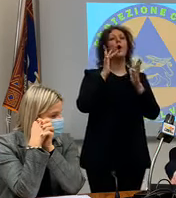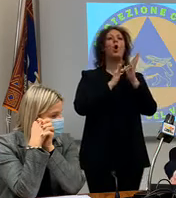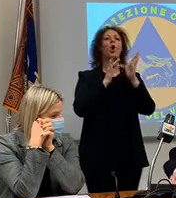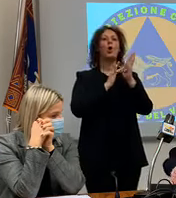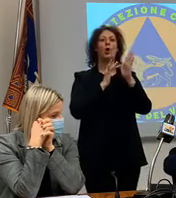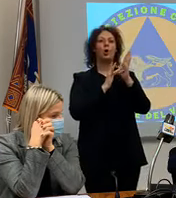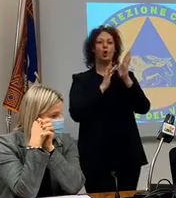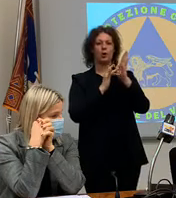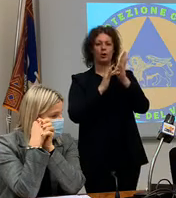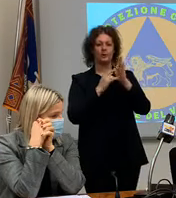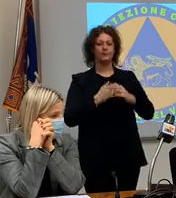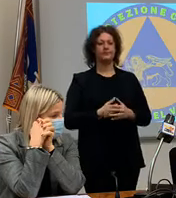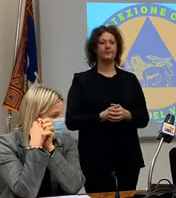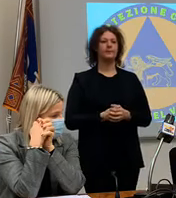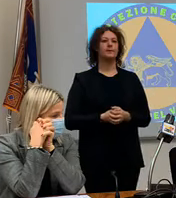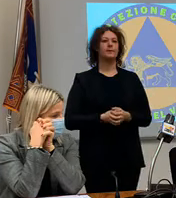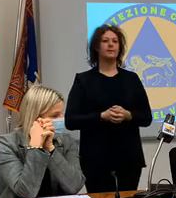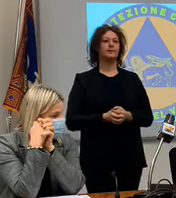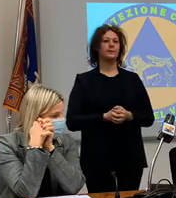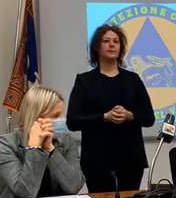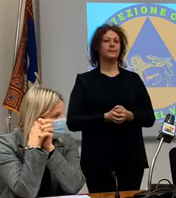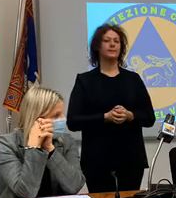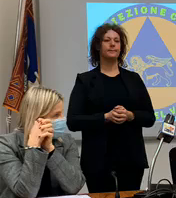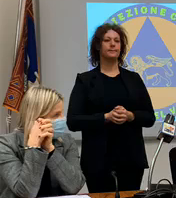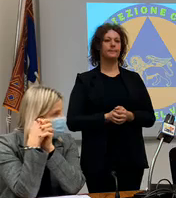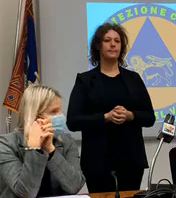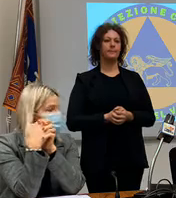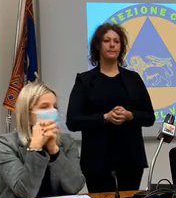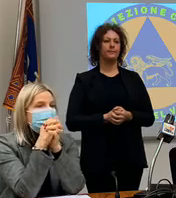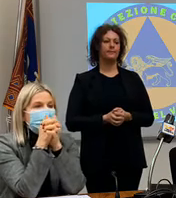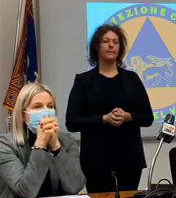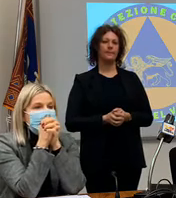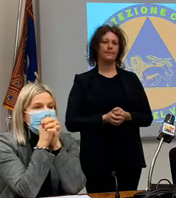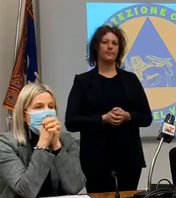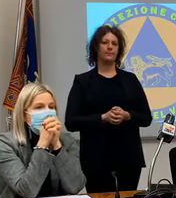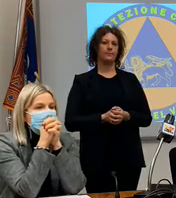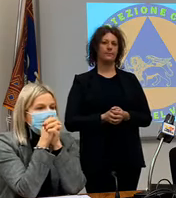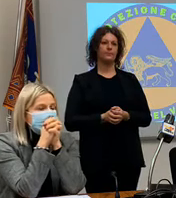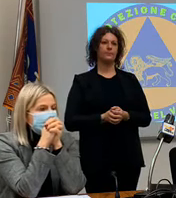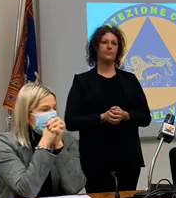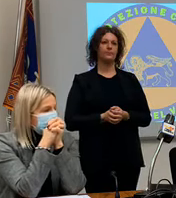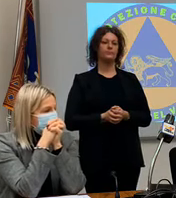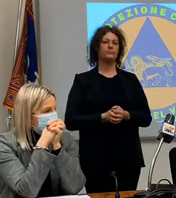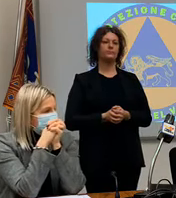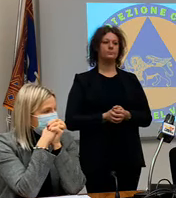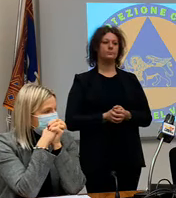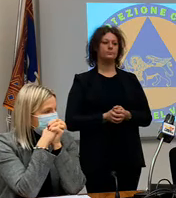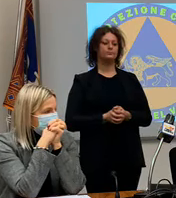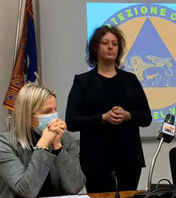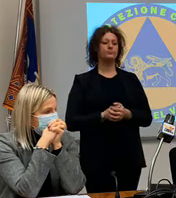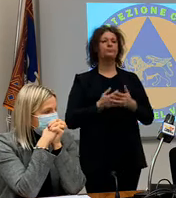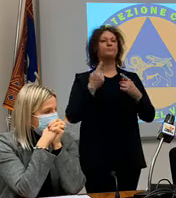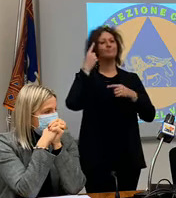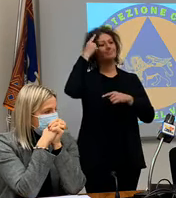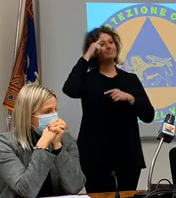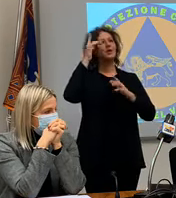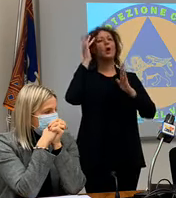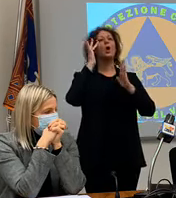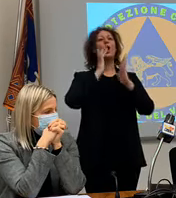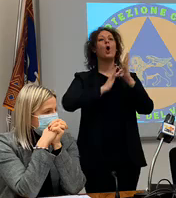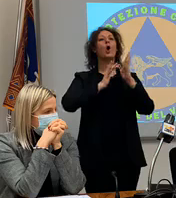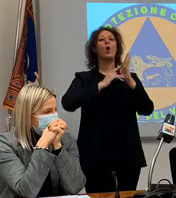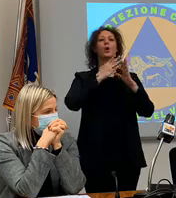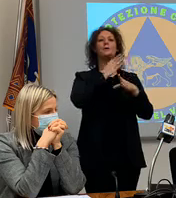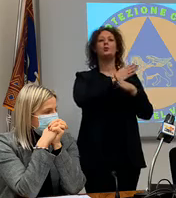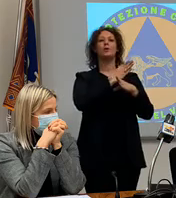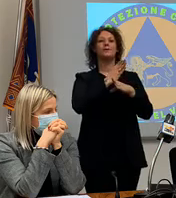l'ho spiegato in questi giorni ma volevo dire una cosa allora la suddivisione in colori ancor prima